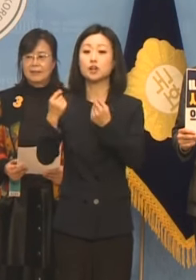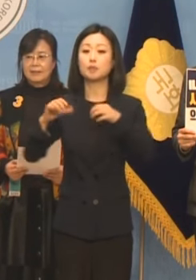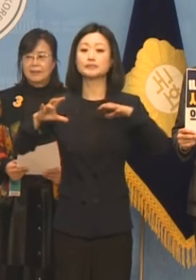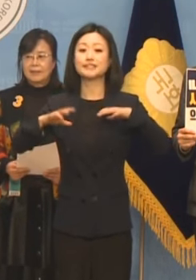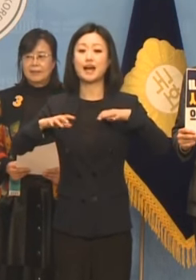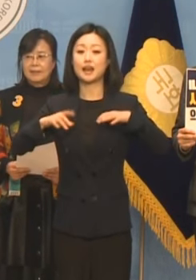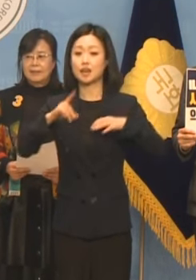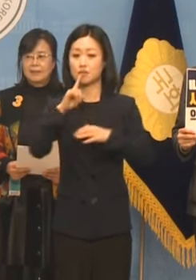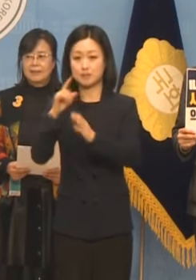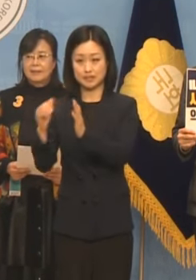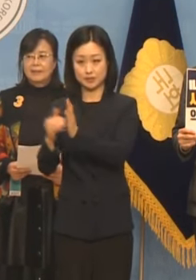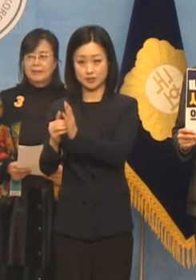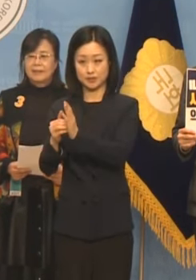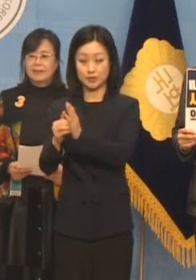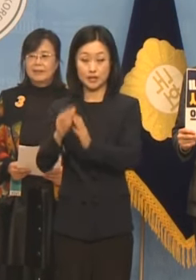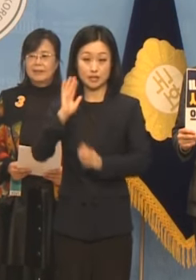자랑했습니다.